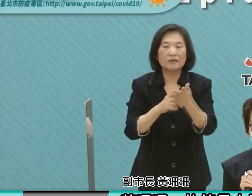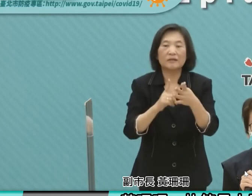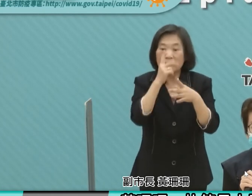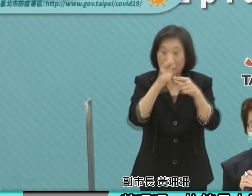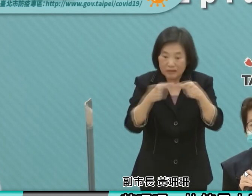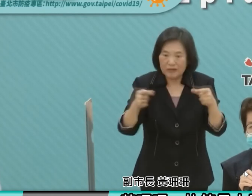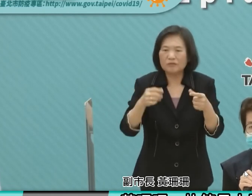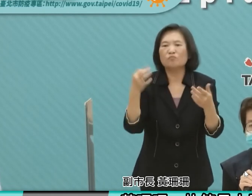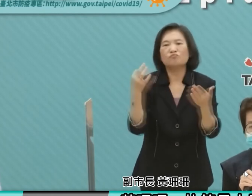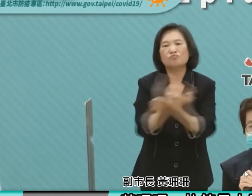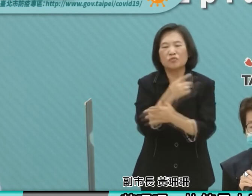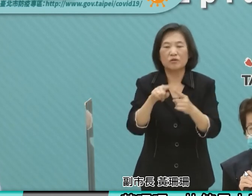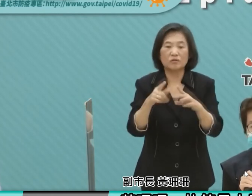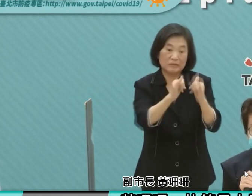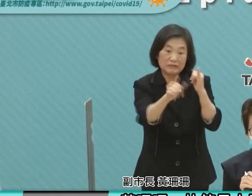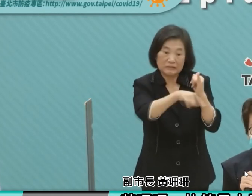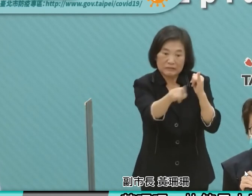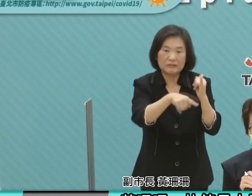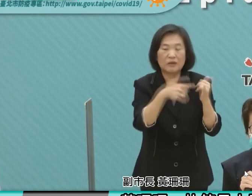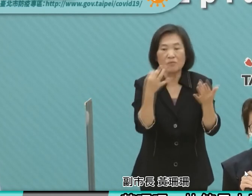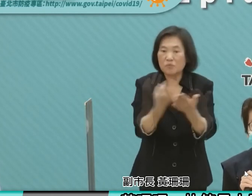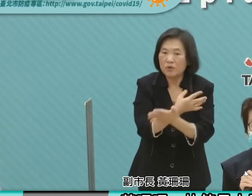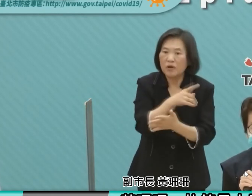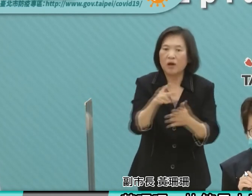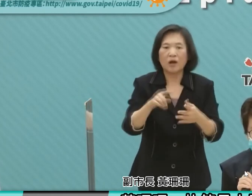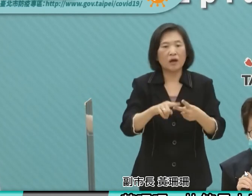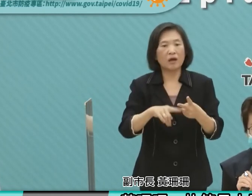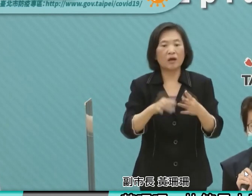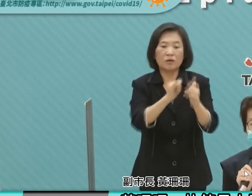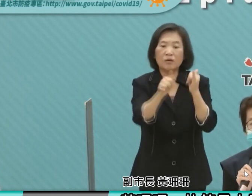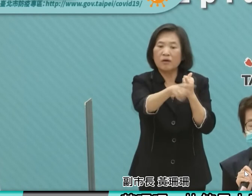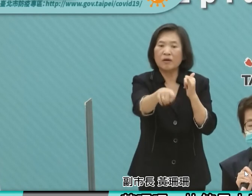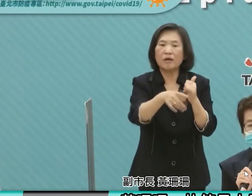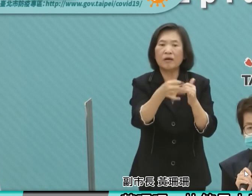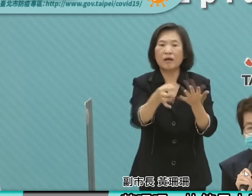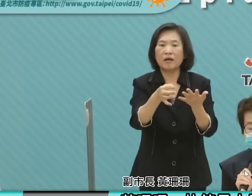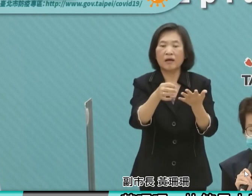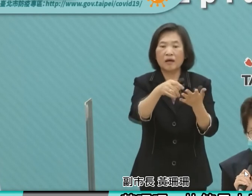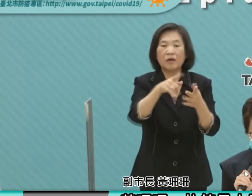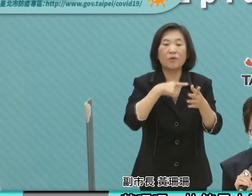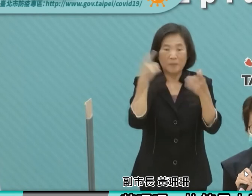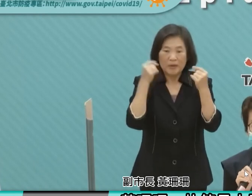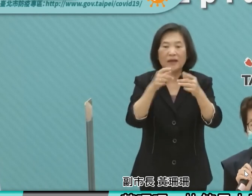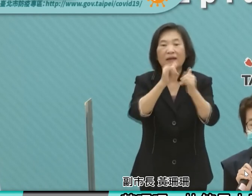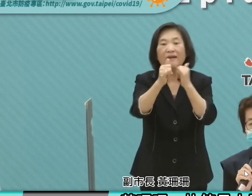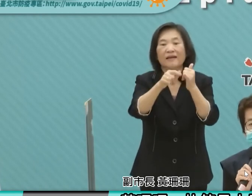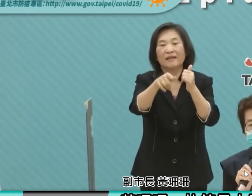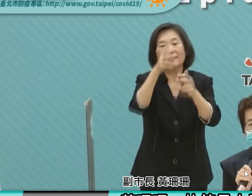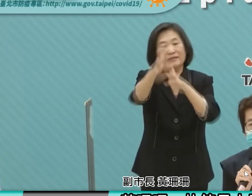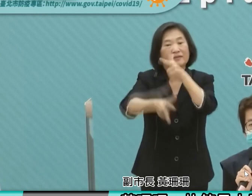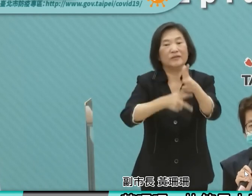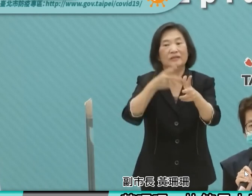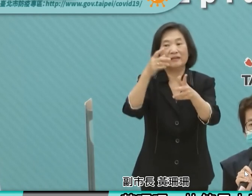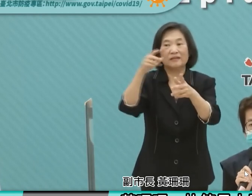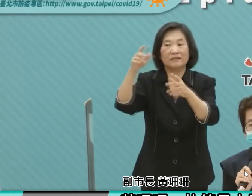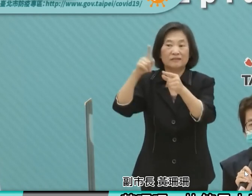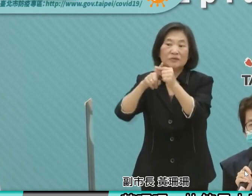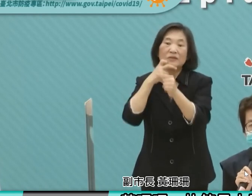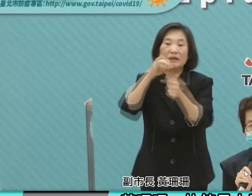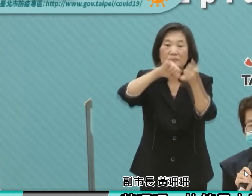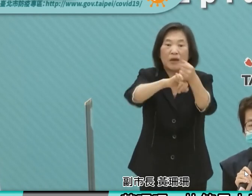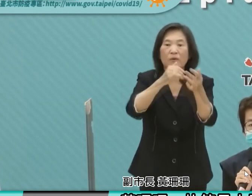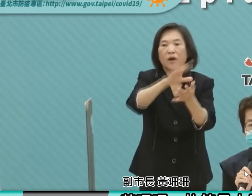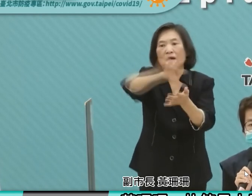足，而是民间的快筛剂不足。那民间的快筛剂既然被中央征用的话，我们也希望中央能够尽速的